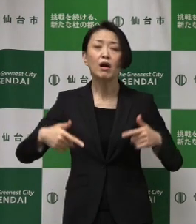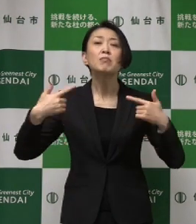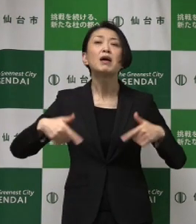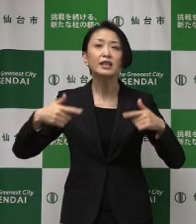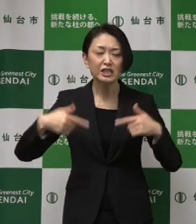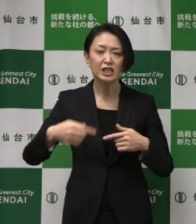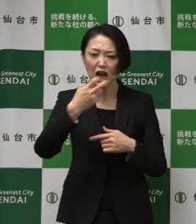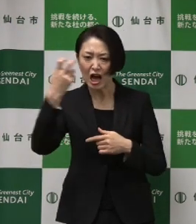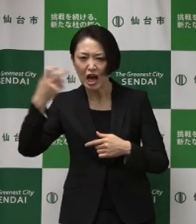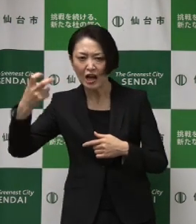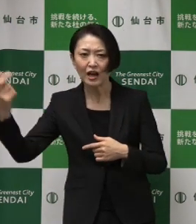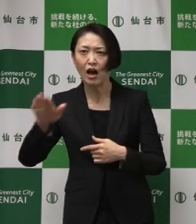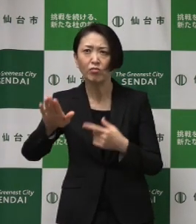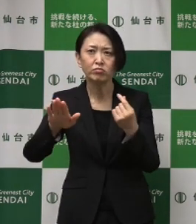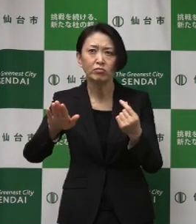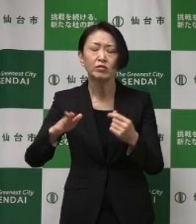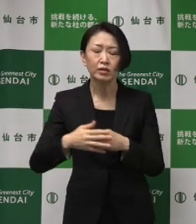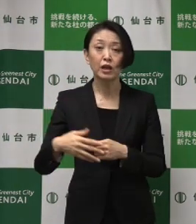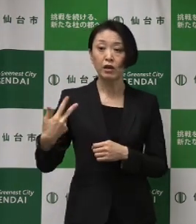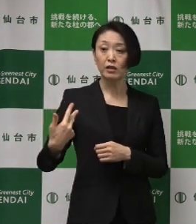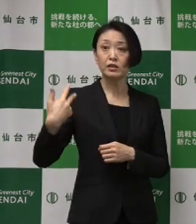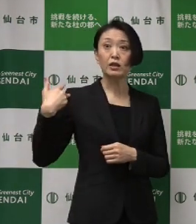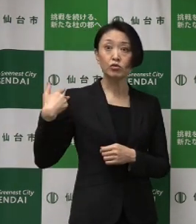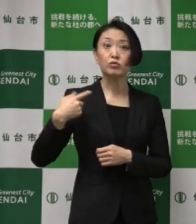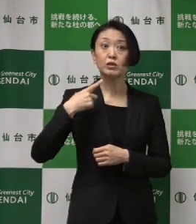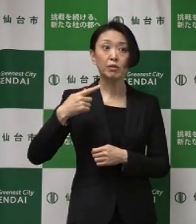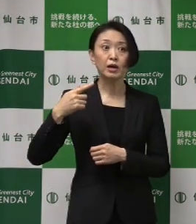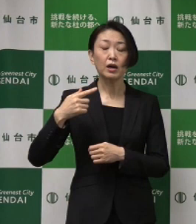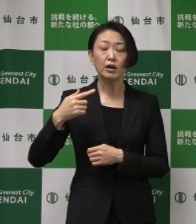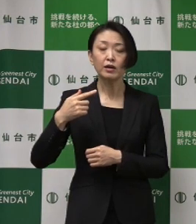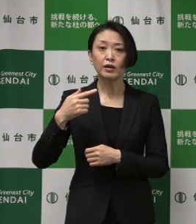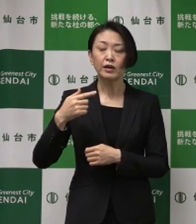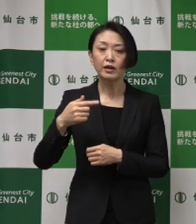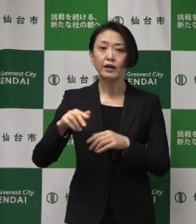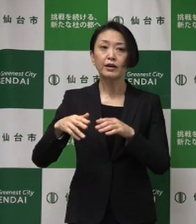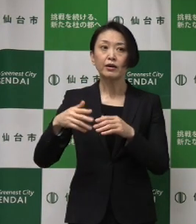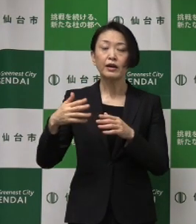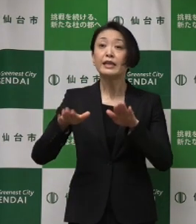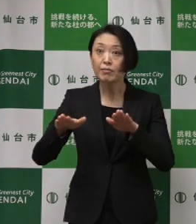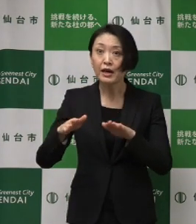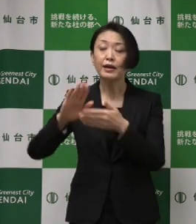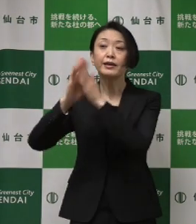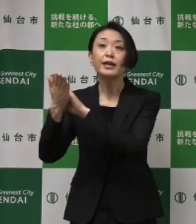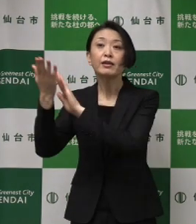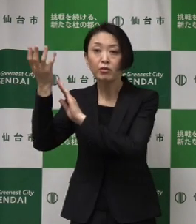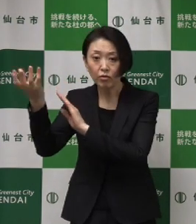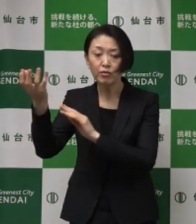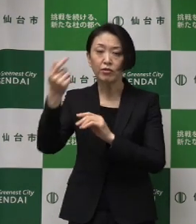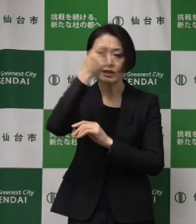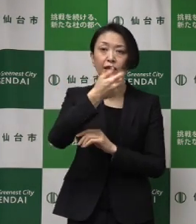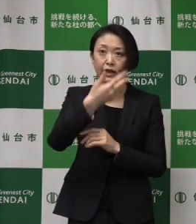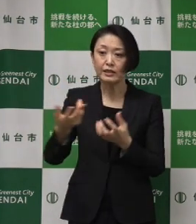振るっている、ね、先週まで県の方で、仙台市でも発表してるんですが、県の方でも1週間